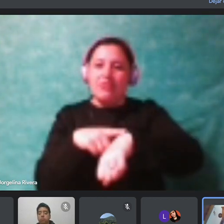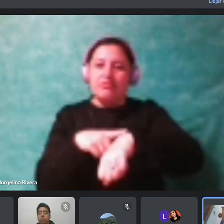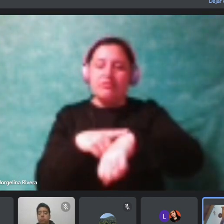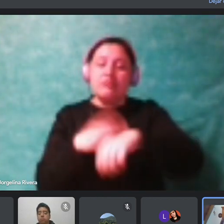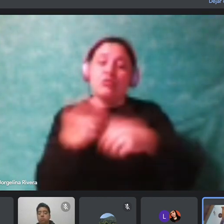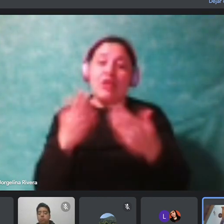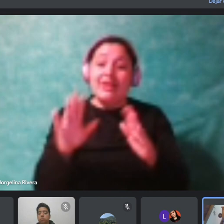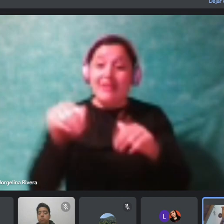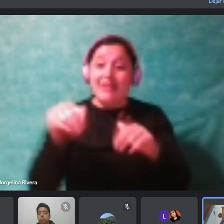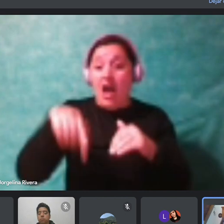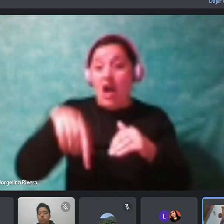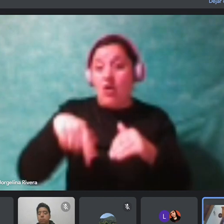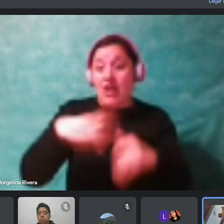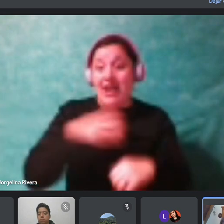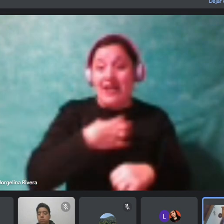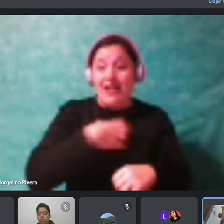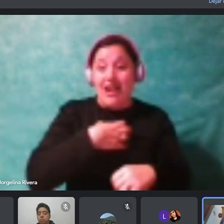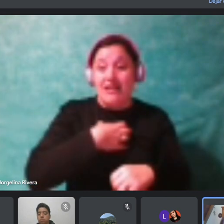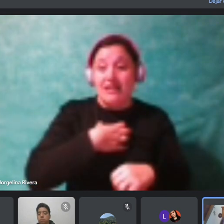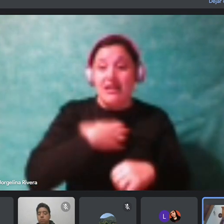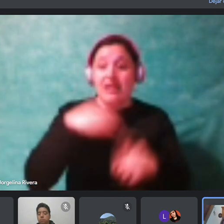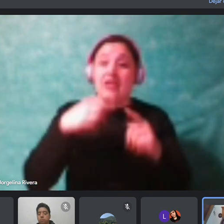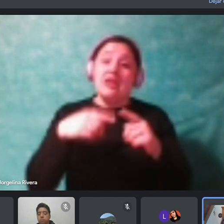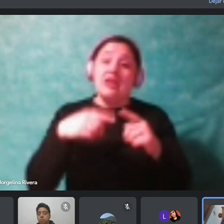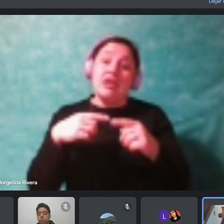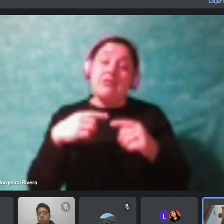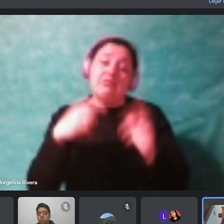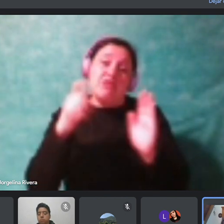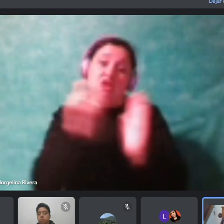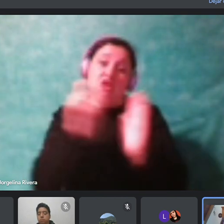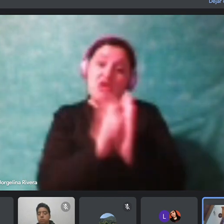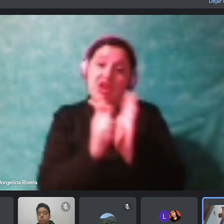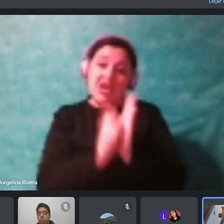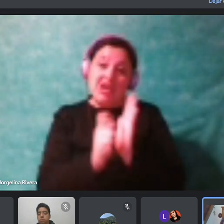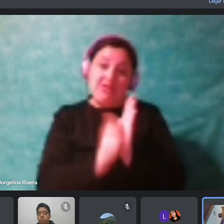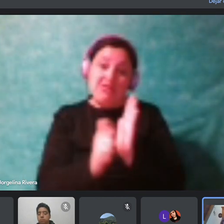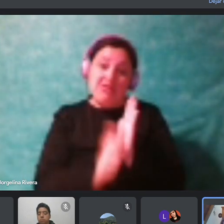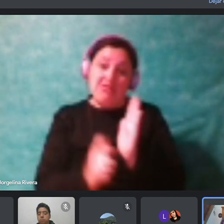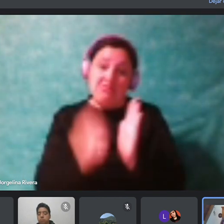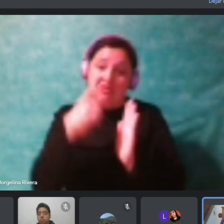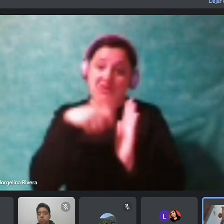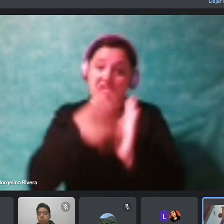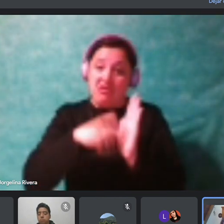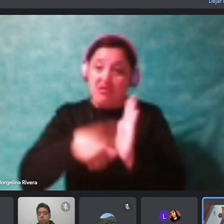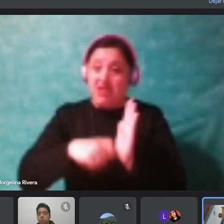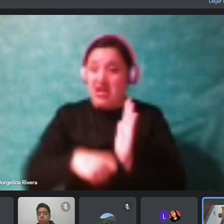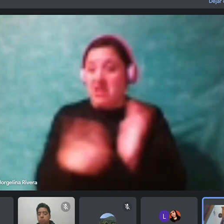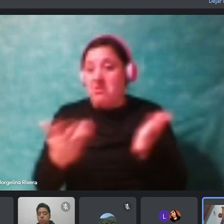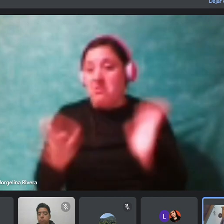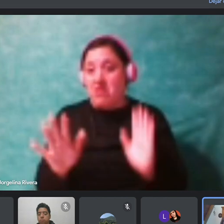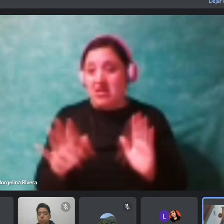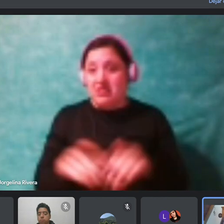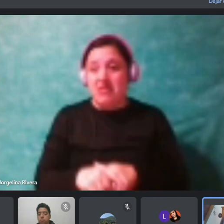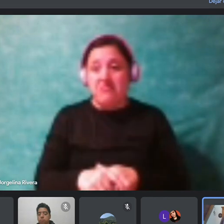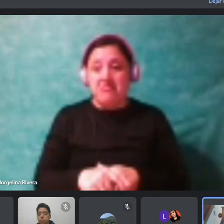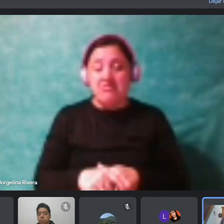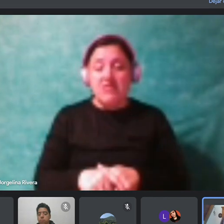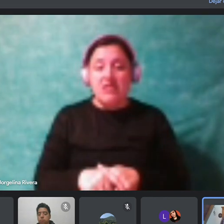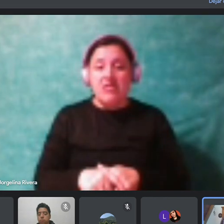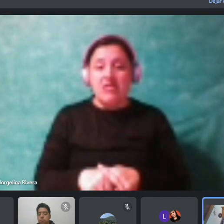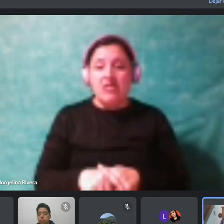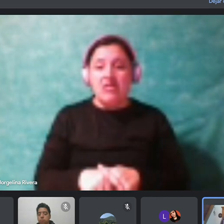hacemos ahora y la vamos corrigiendo. Hasta donde lleguemos, y si no, la hacen de tarea.